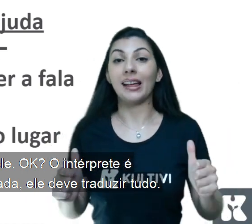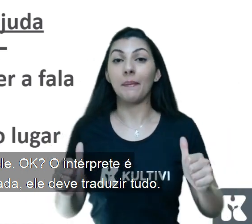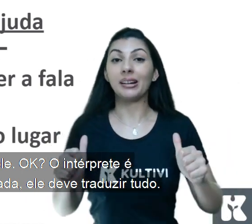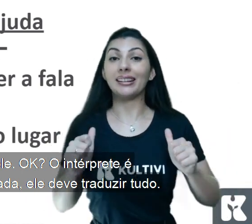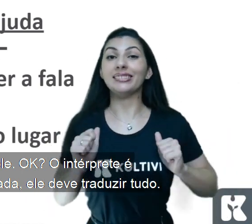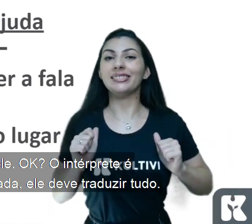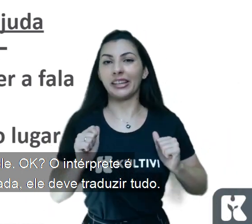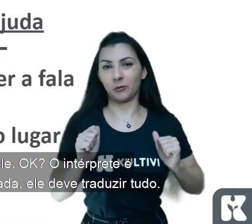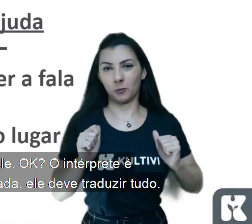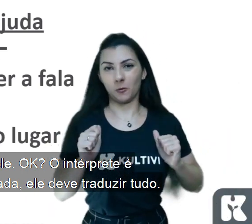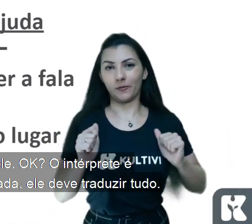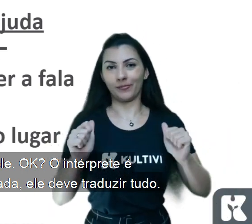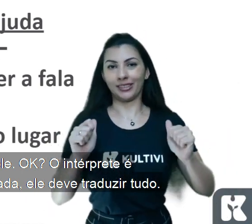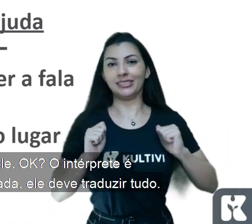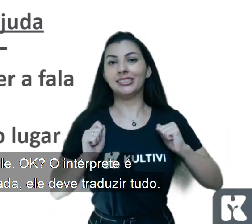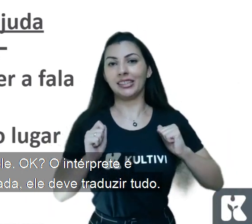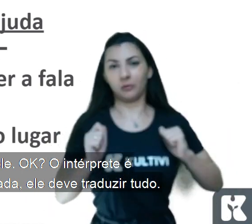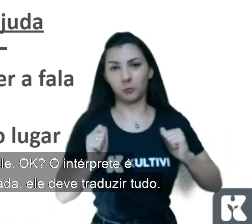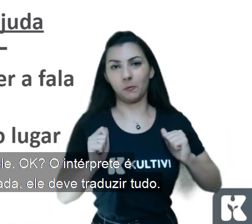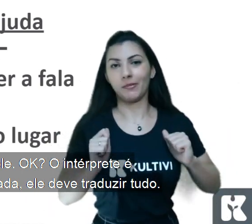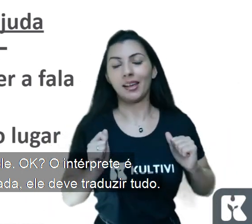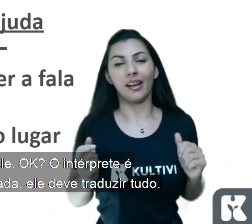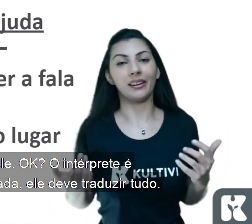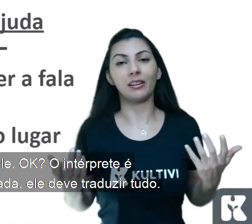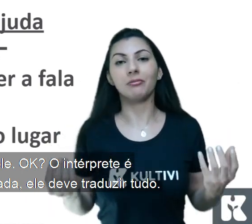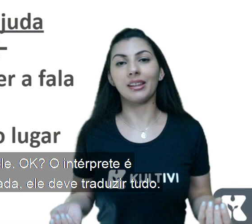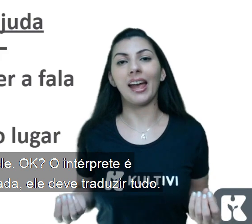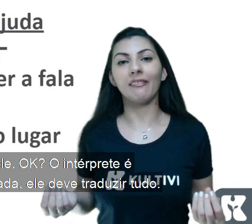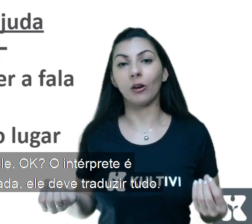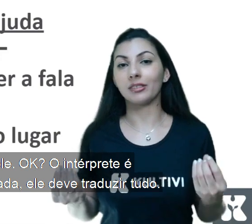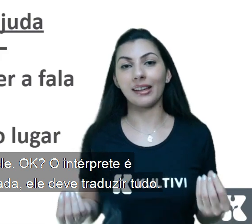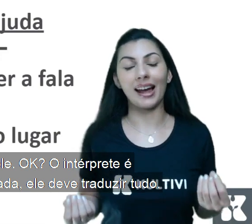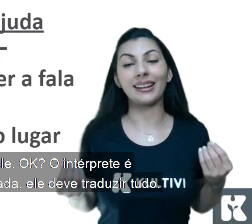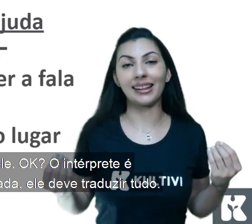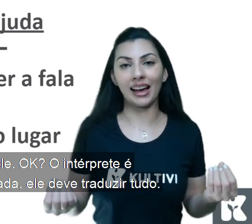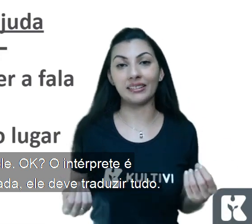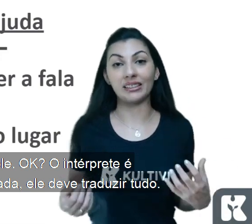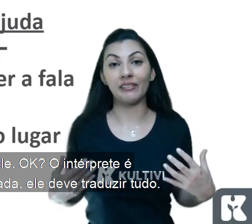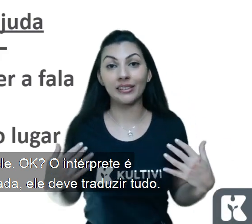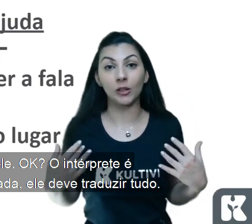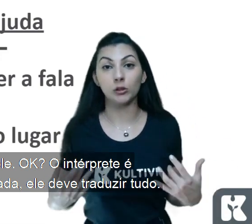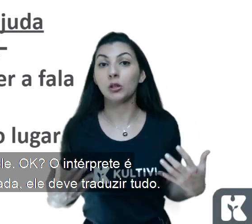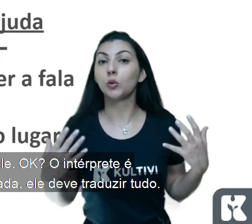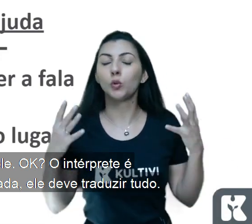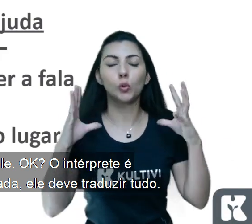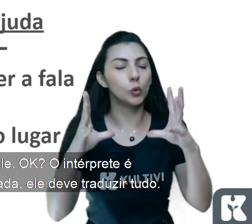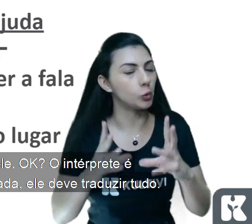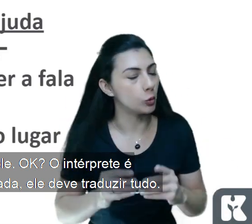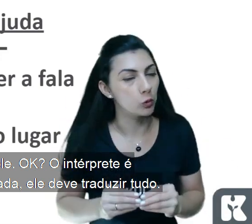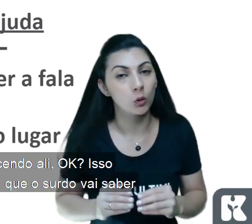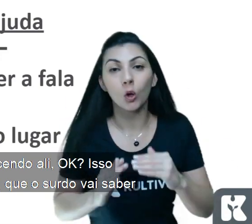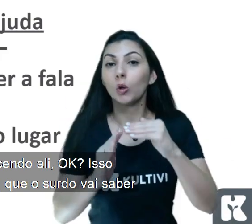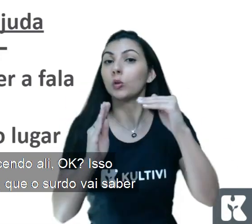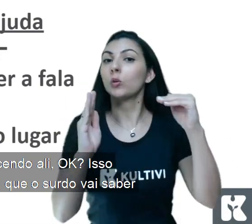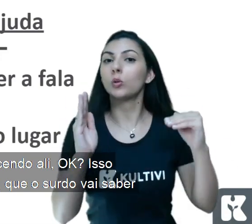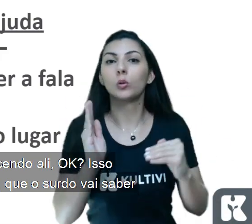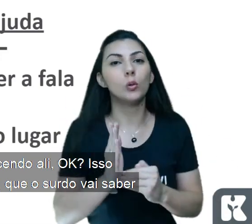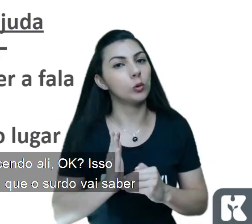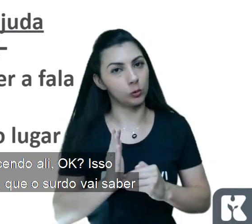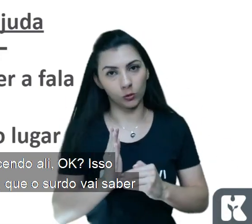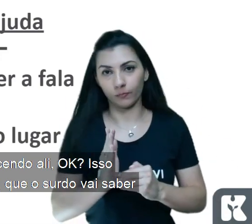O intérprete é isento. Ele não deve alterar nada, ele deve traduzir tudo